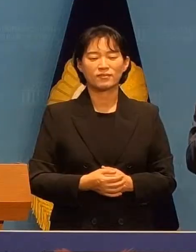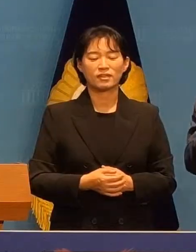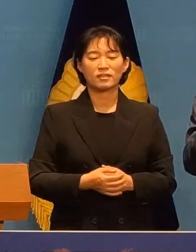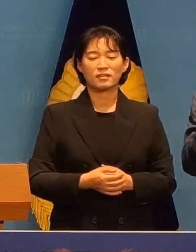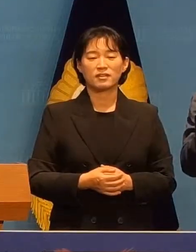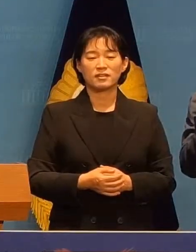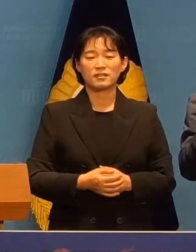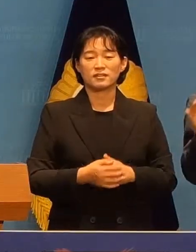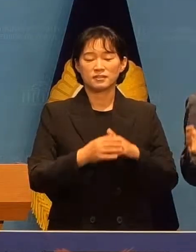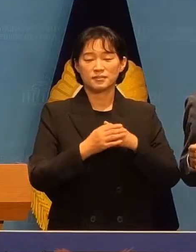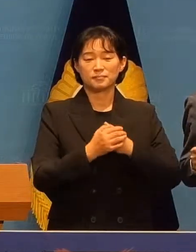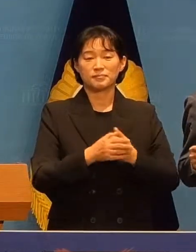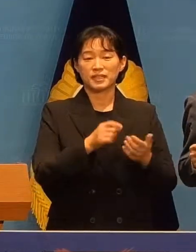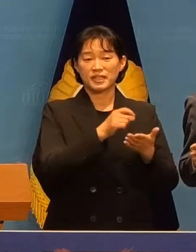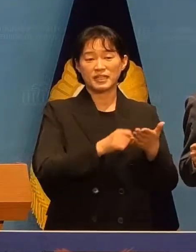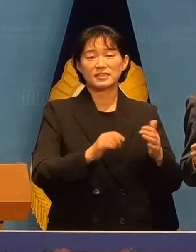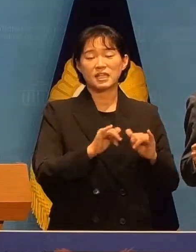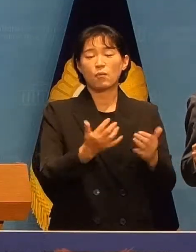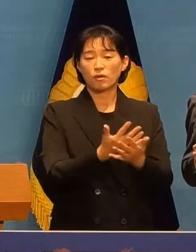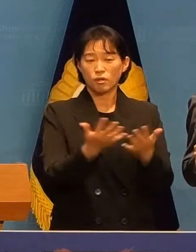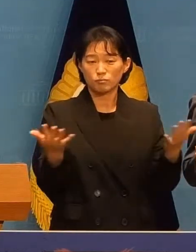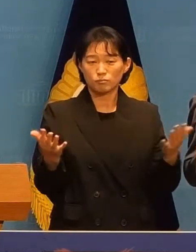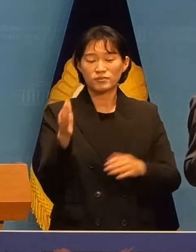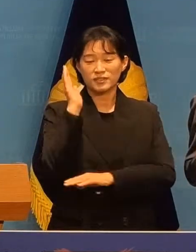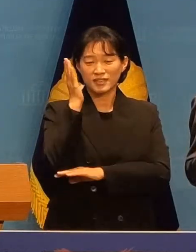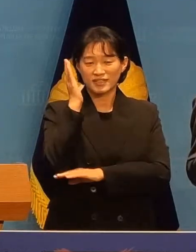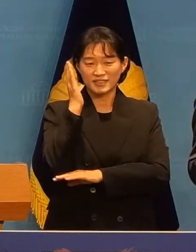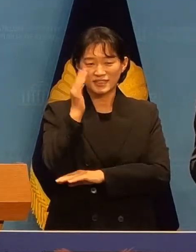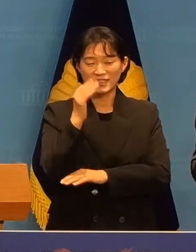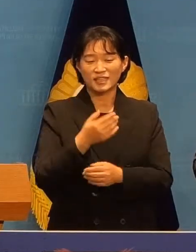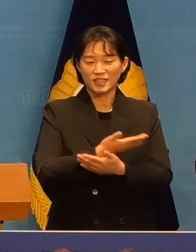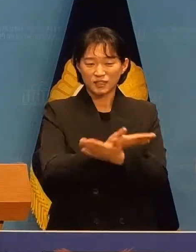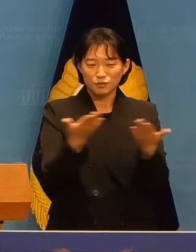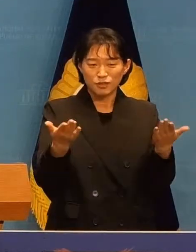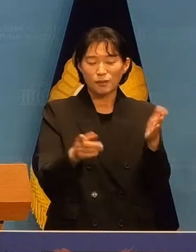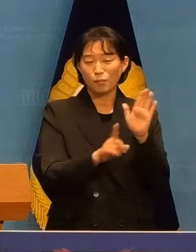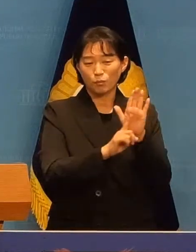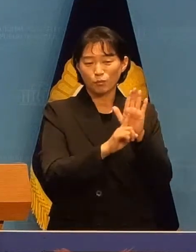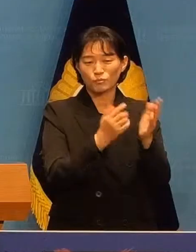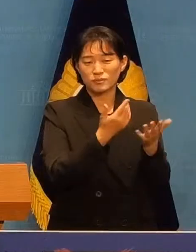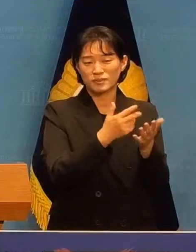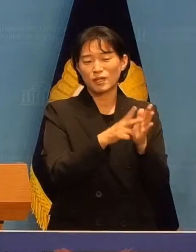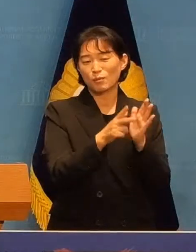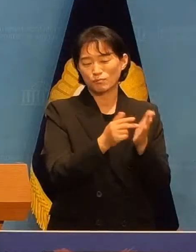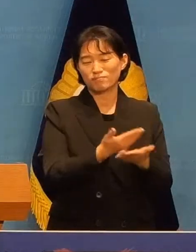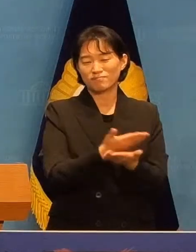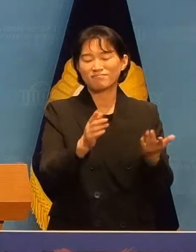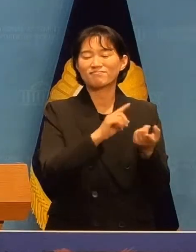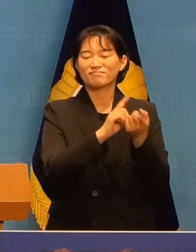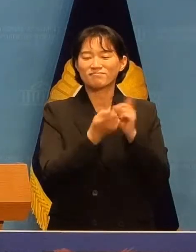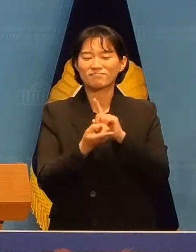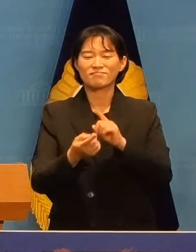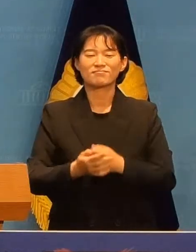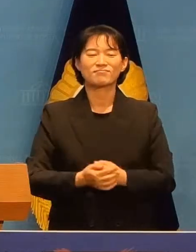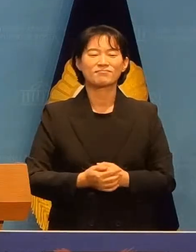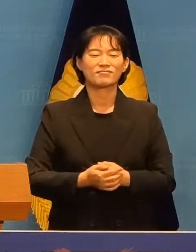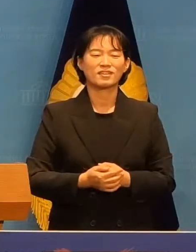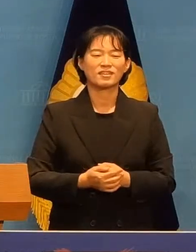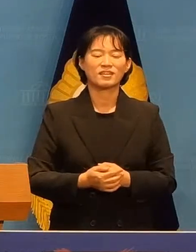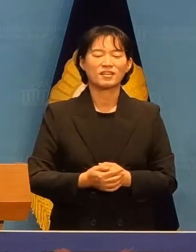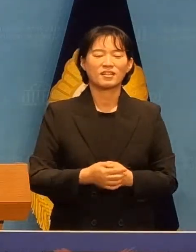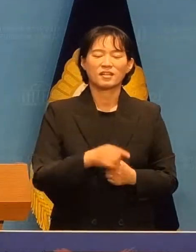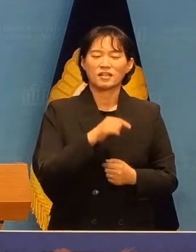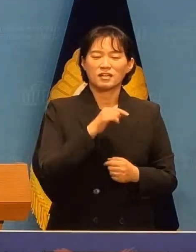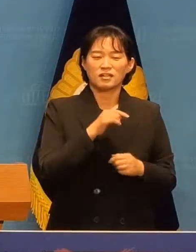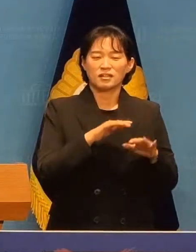예, 기자회견문 낭독은 나눠드린 보도 자료로 대체하도록 하겠습니다. 이것으로 한국GM 직영정비